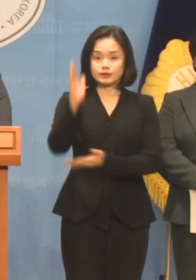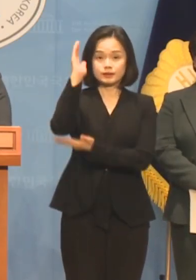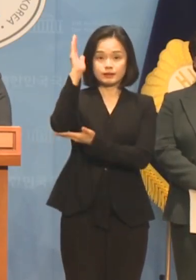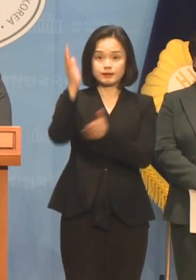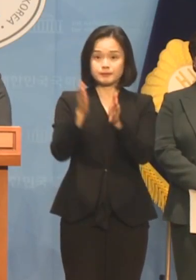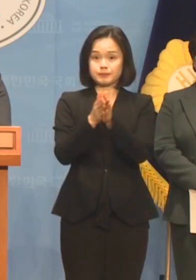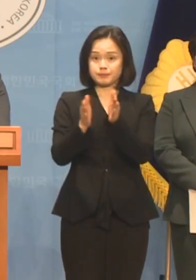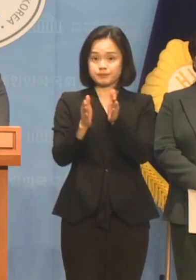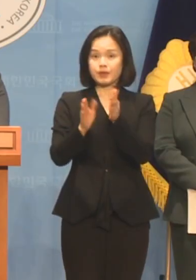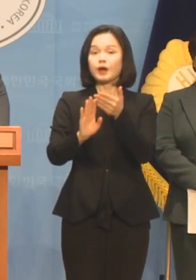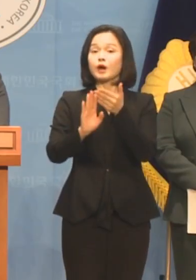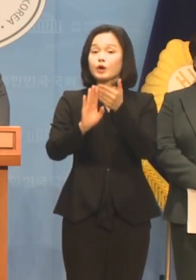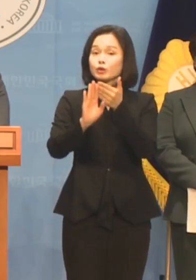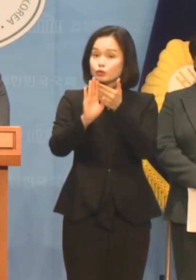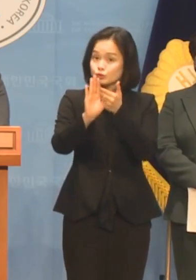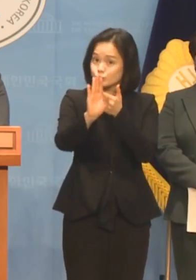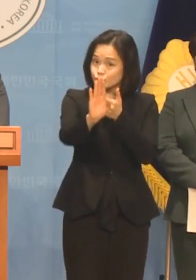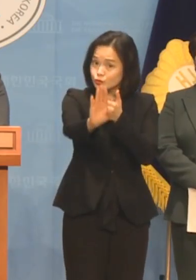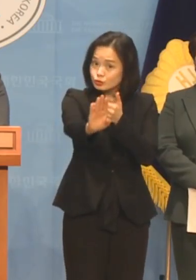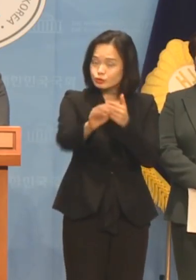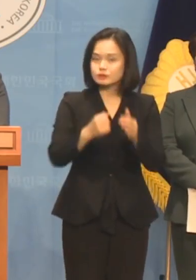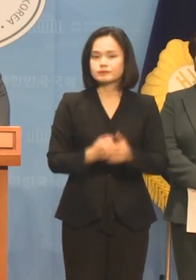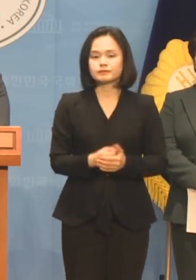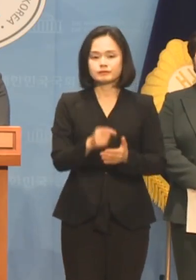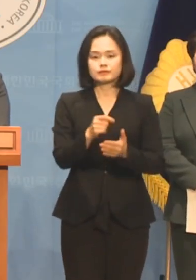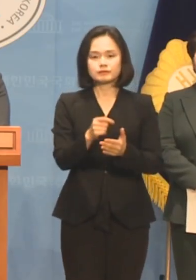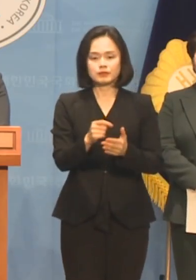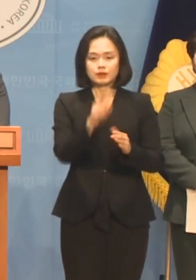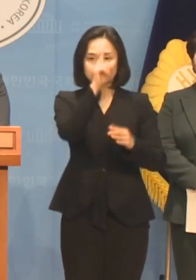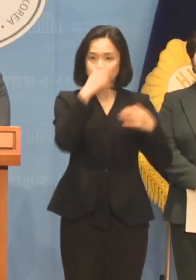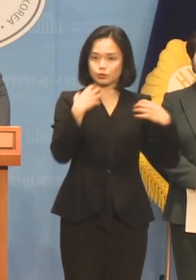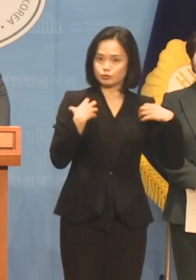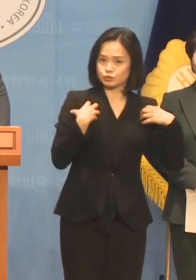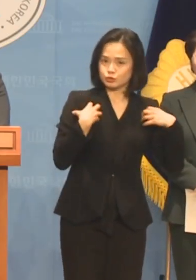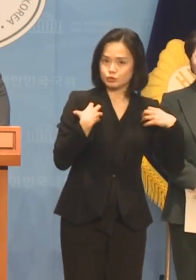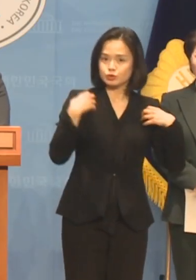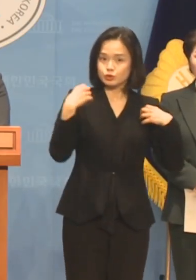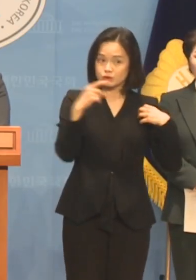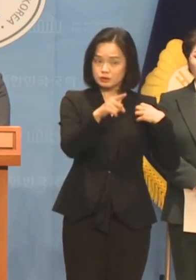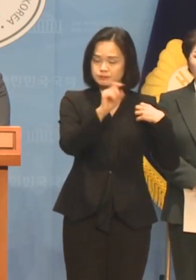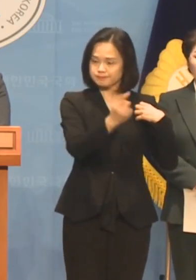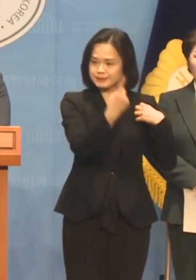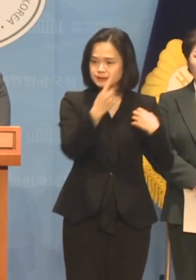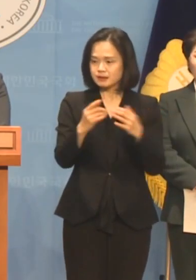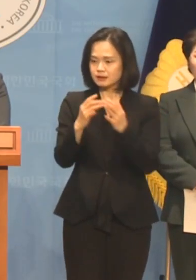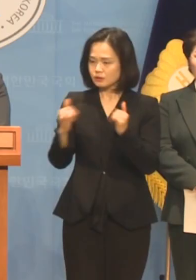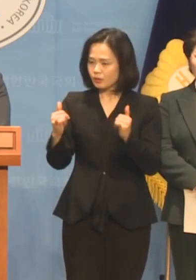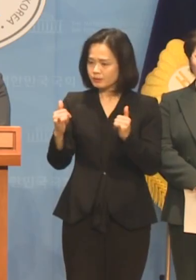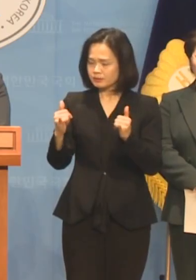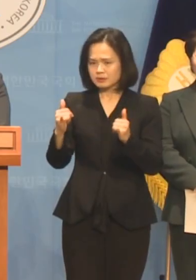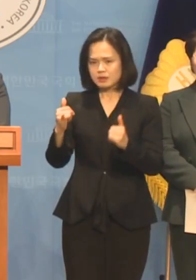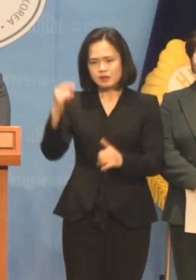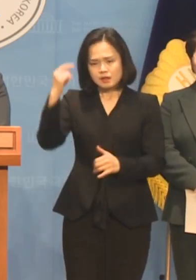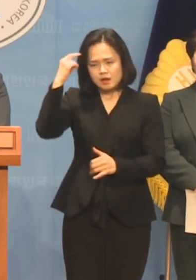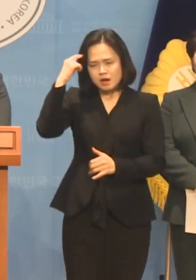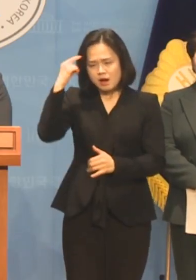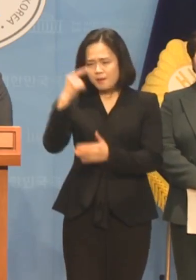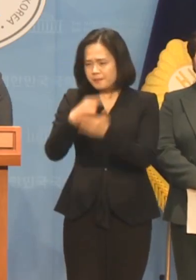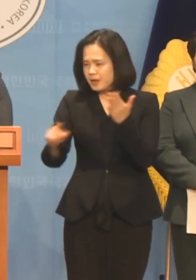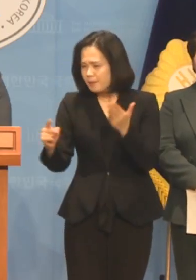그룹과 함께 국민이 겪고 있는 정신적 피해 문제에 대해서 더욱더 구체적으로 대처해 나가도록